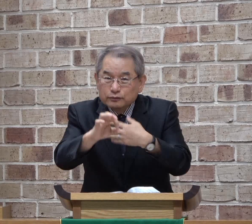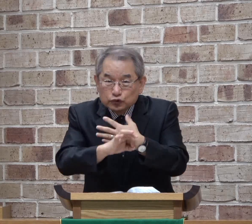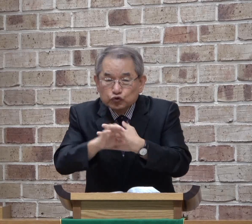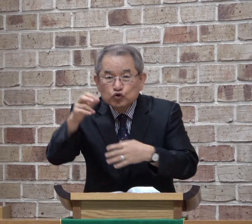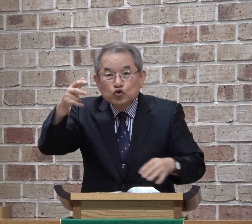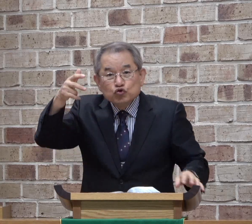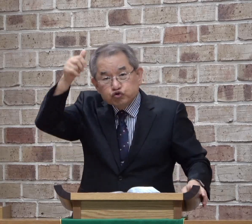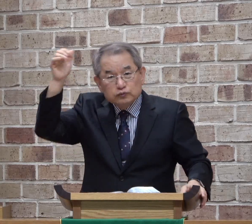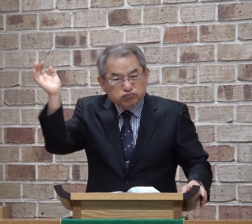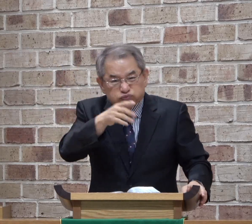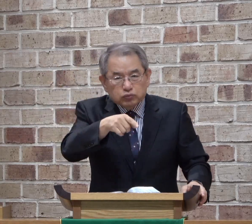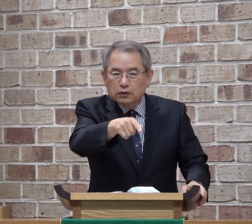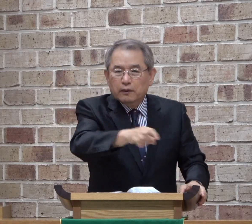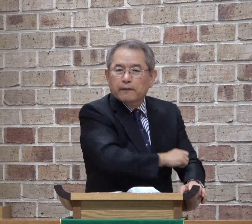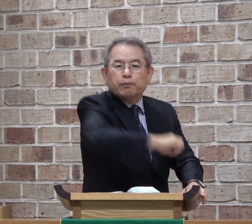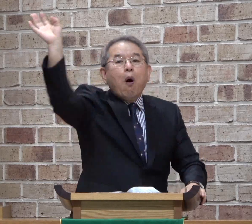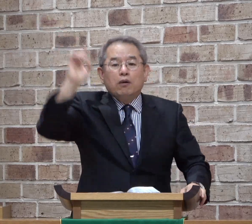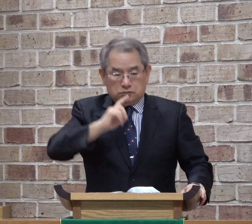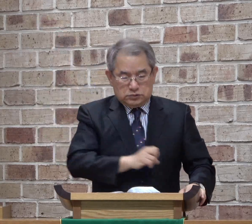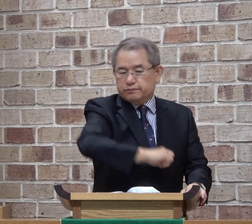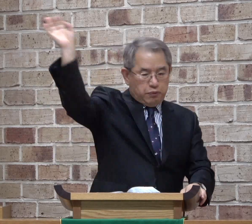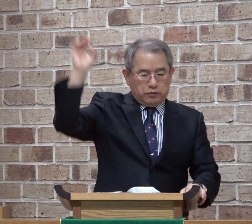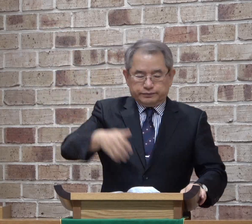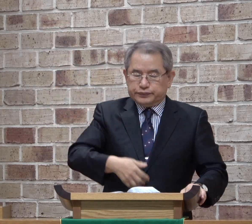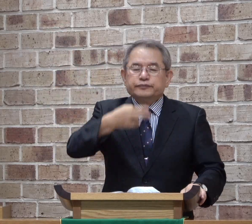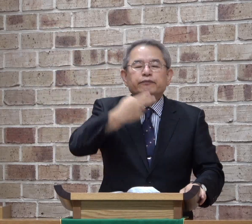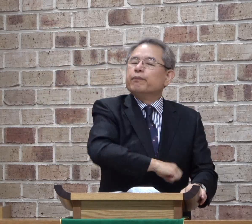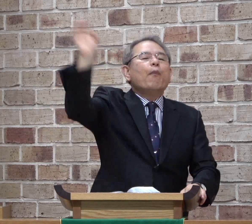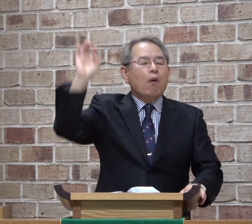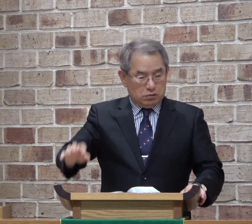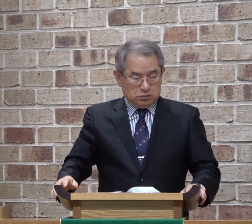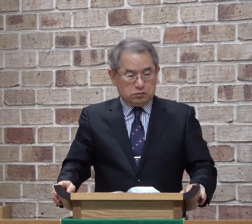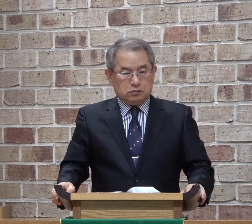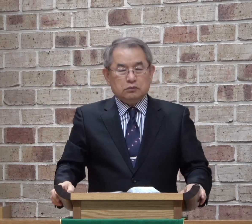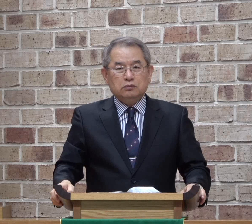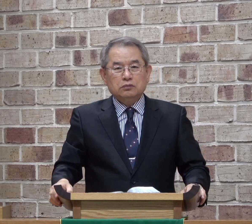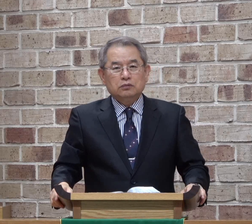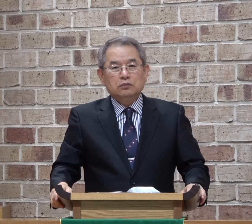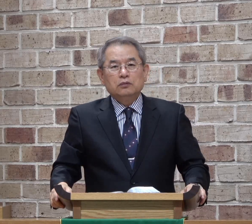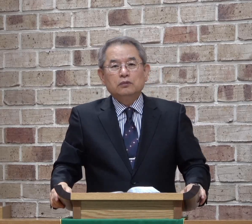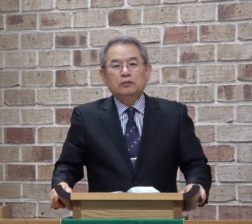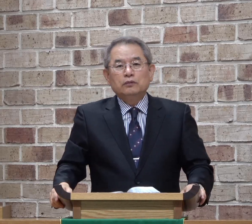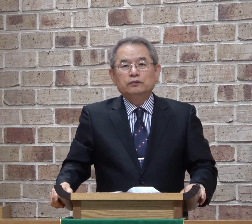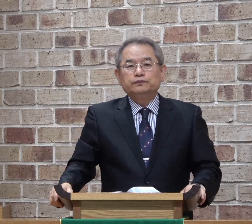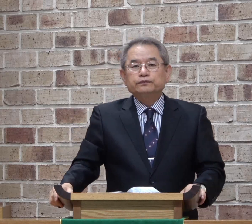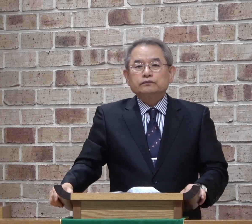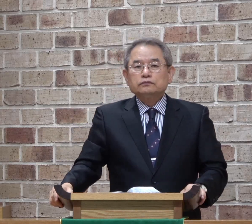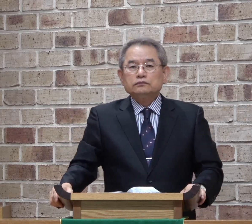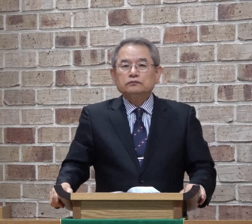우리가 그것을 저버리고 다른 것을 거기에 대입해 넣는다면 그 의미는 전체가 다 의미가 없어지는 것입니다.